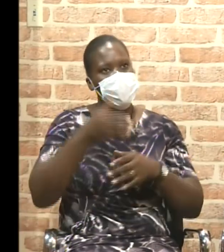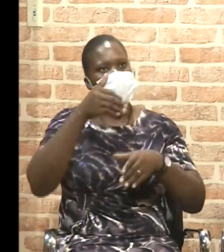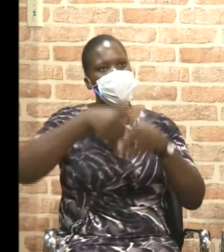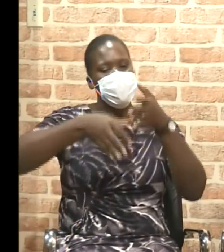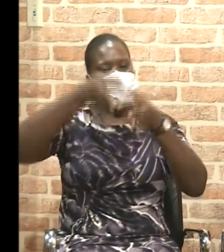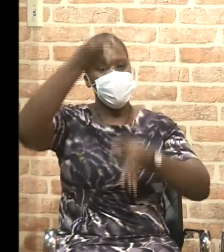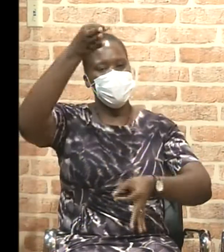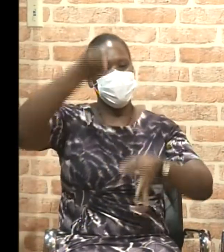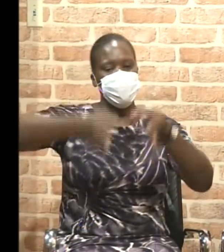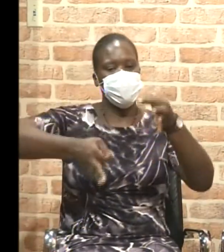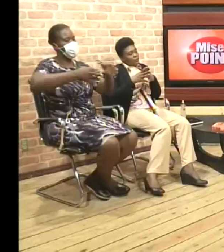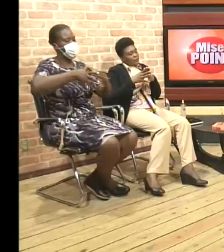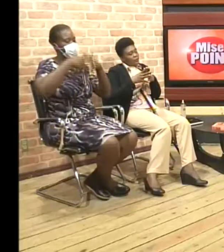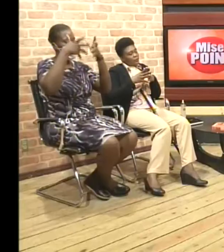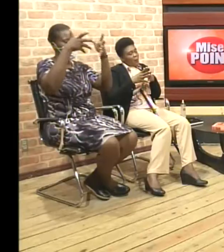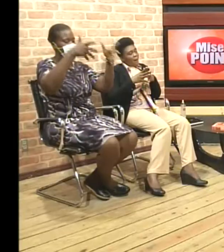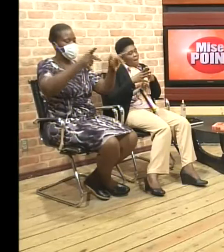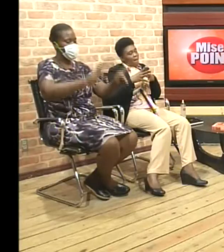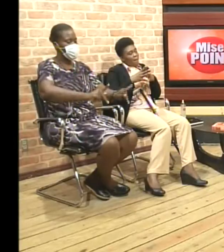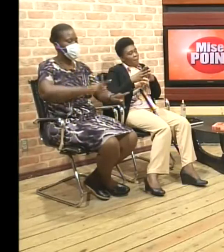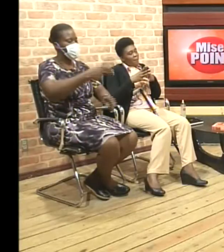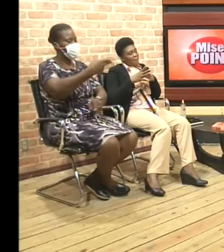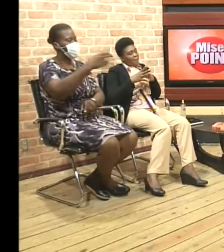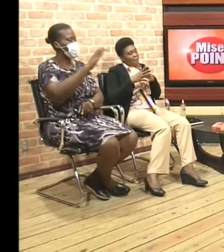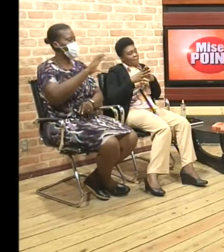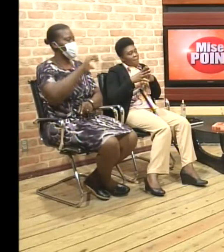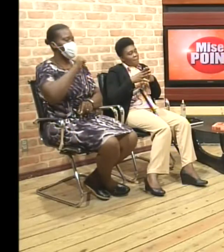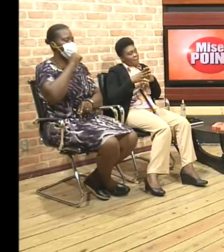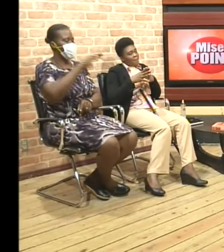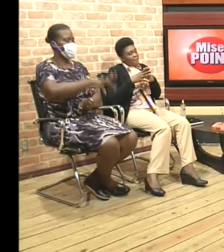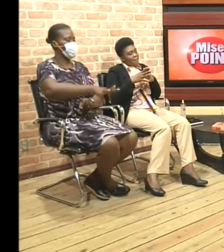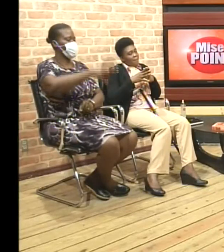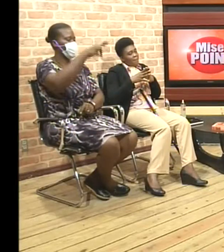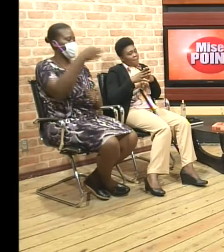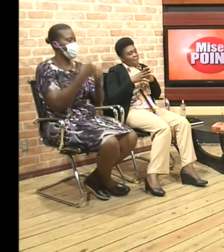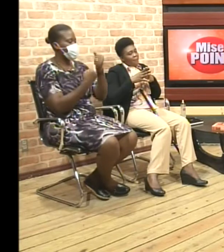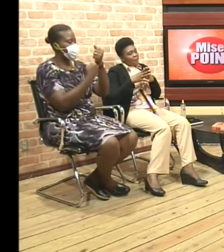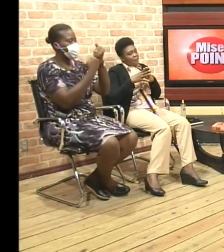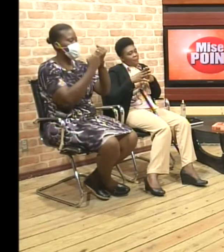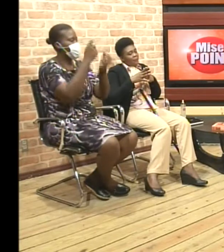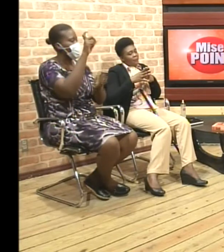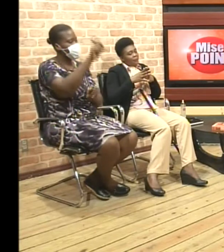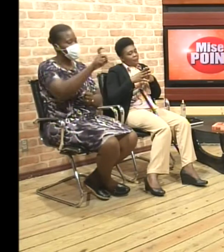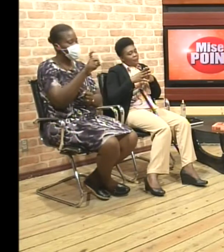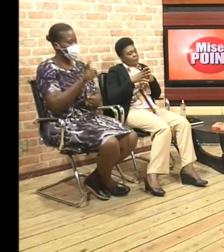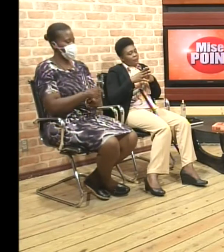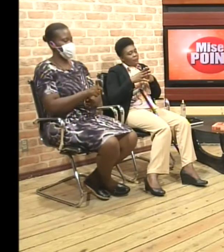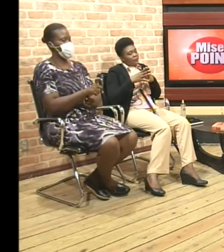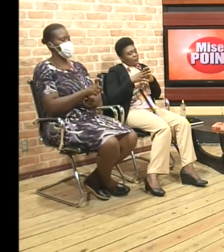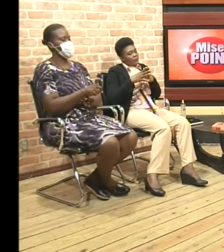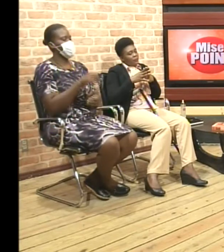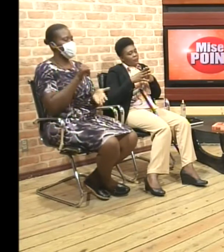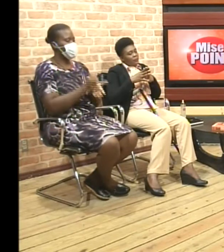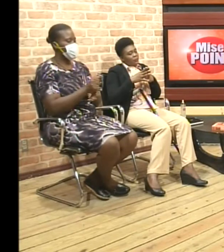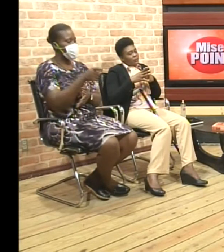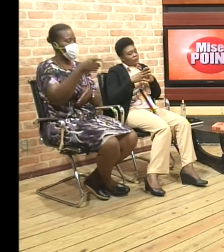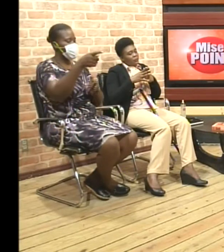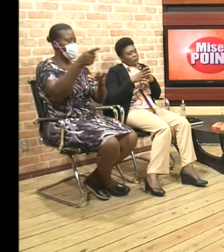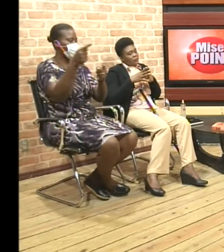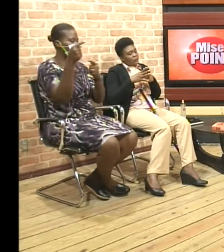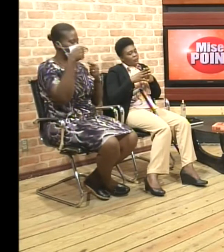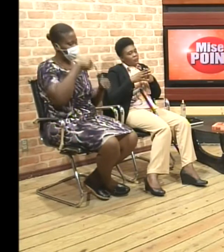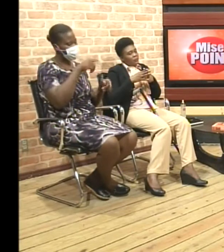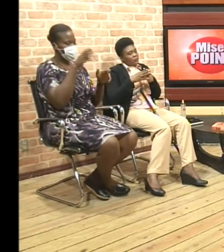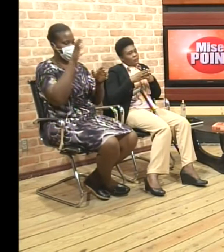mon handicap il arrive au tribunal, il pas trouvé l'assistance que besoin que ça vient chercher. Alors